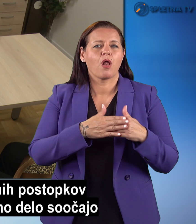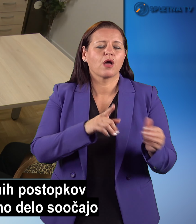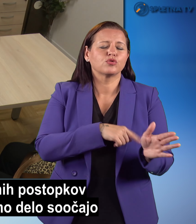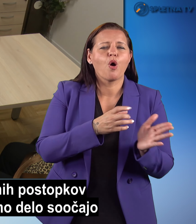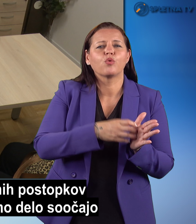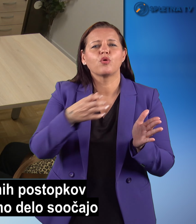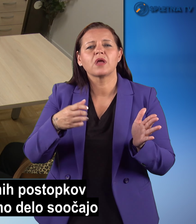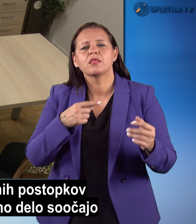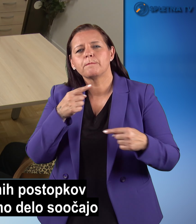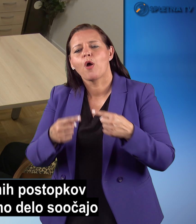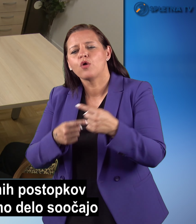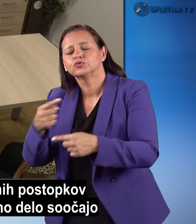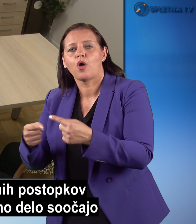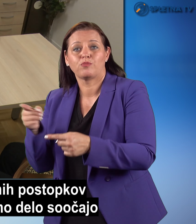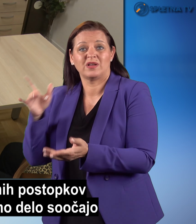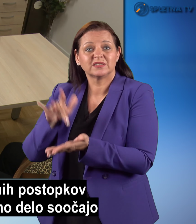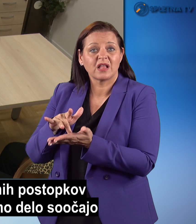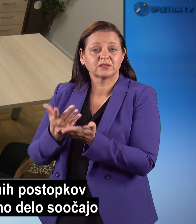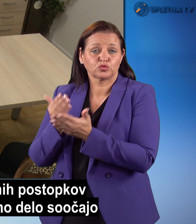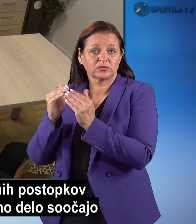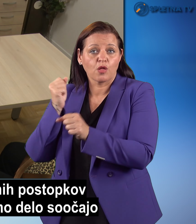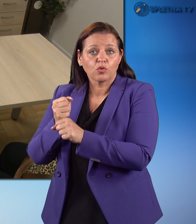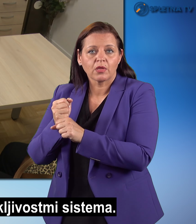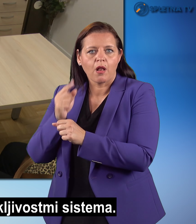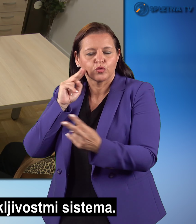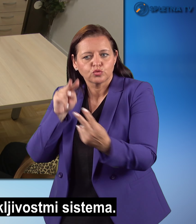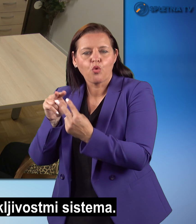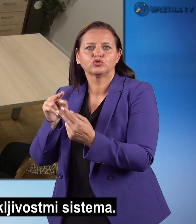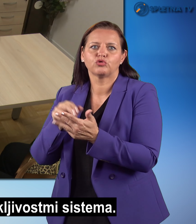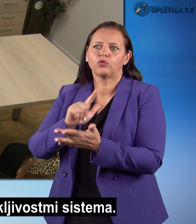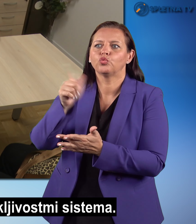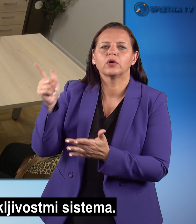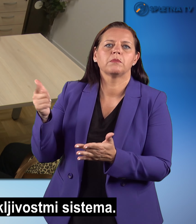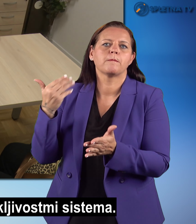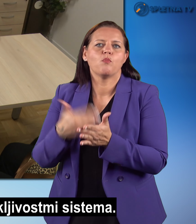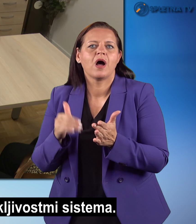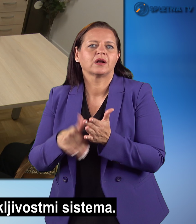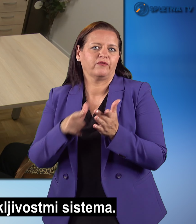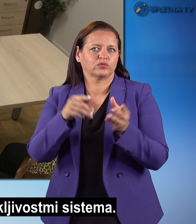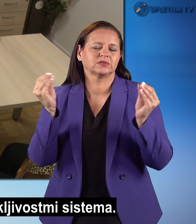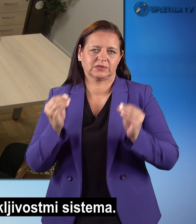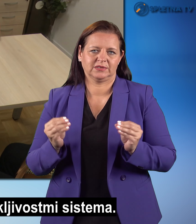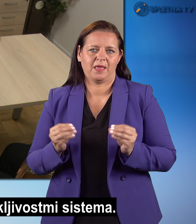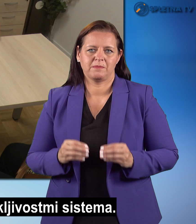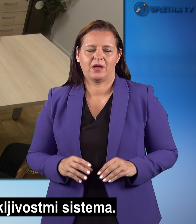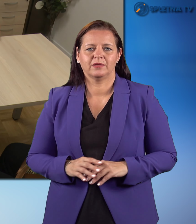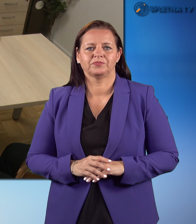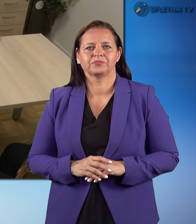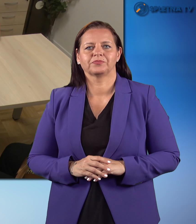Poleg dolgotrajnih postopkov se centri za socialno delo soočajo še z drugimi pomanjkljivostmi sistema.